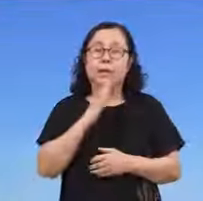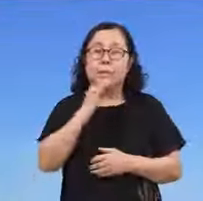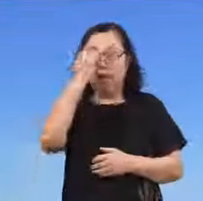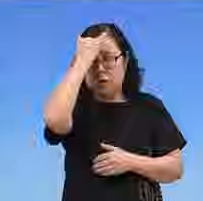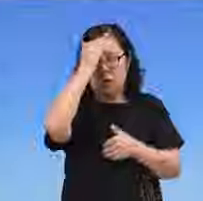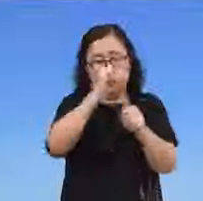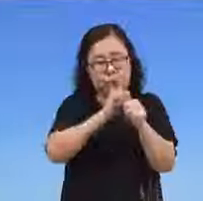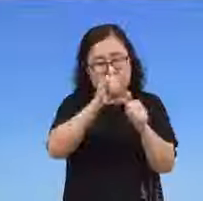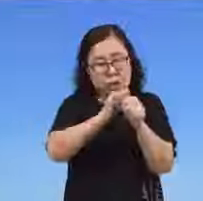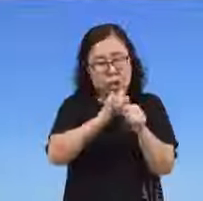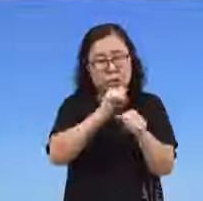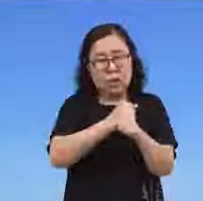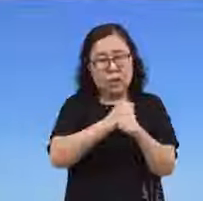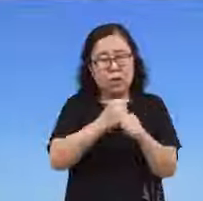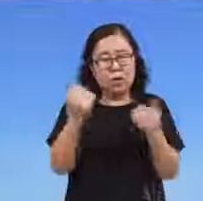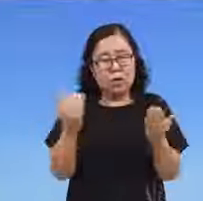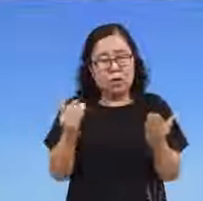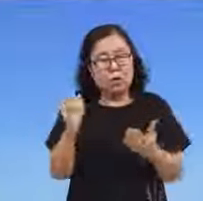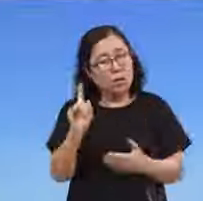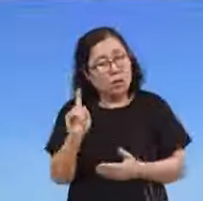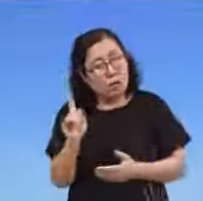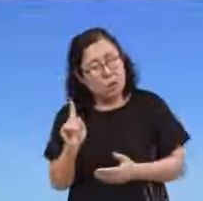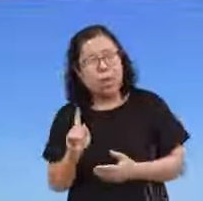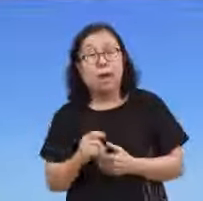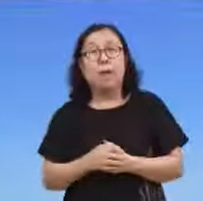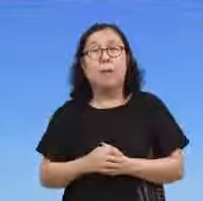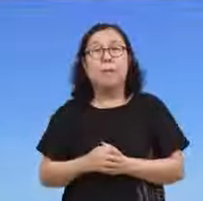그동안 내가 참 충성했던 이게 도대체 뭔가?